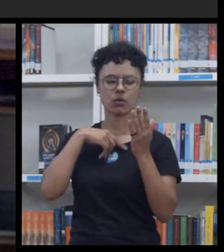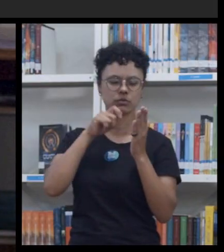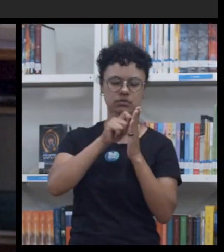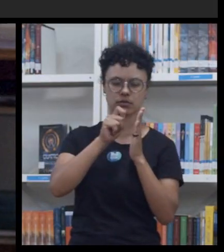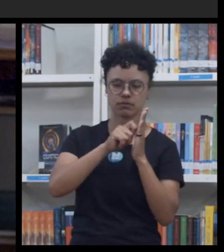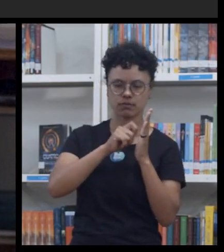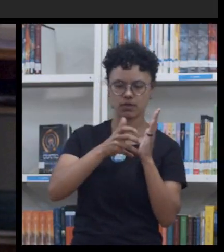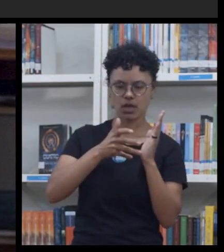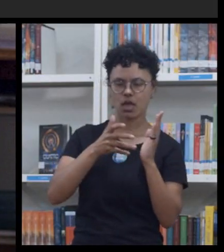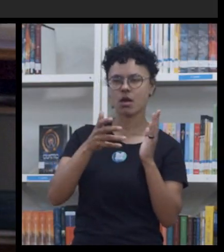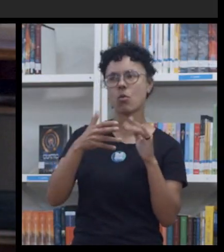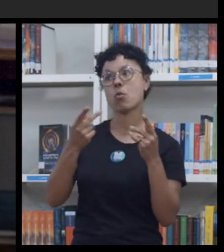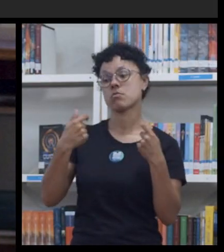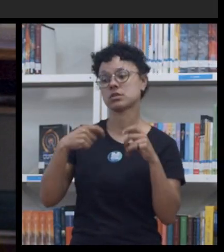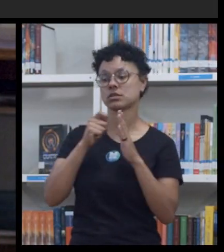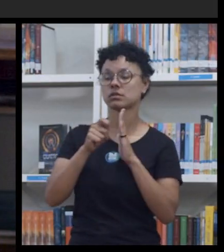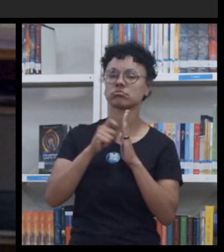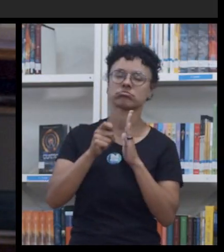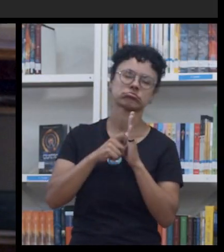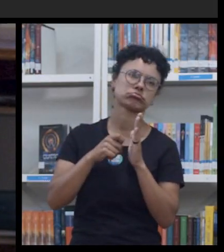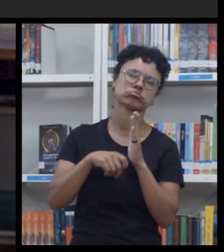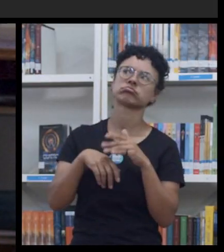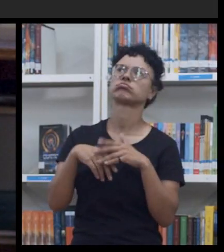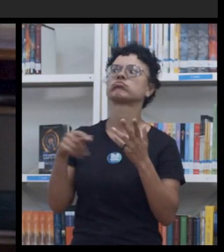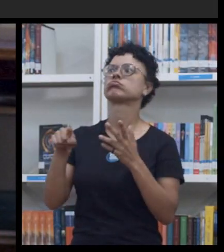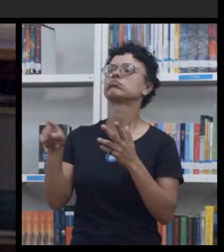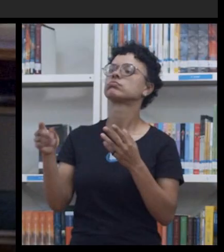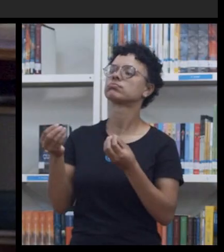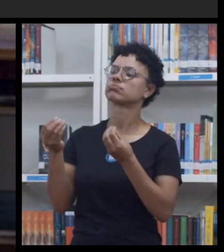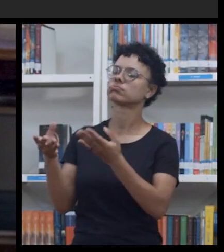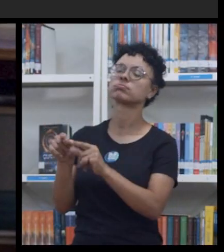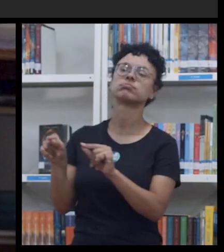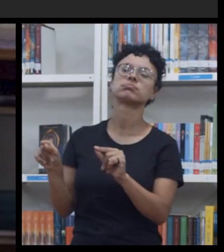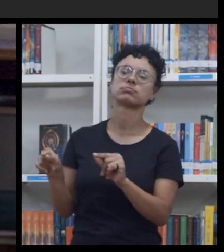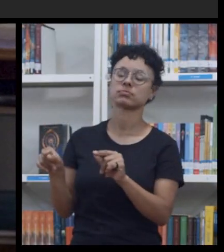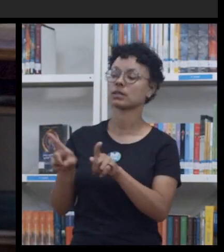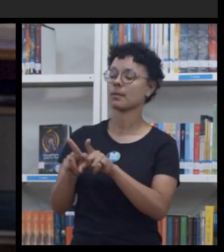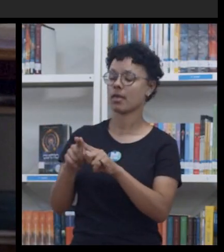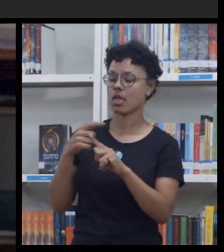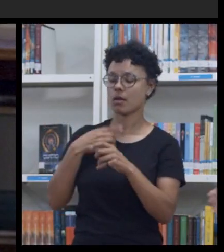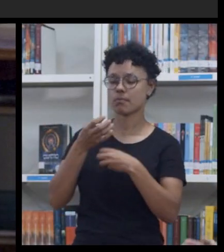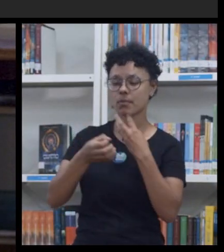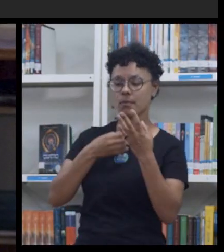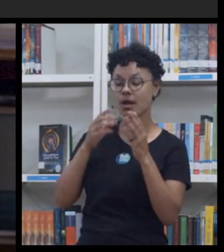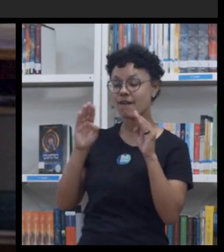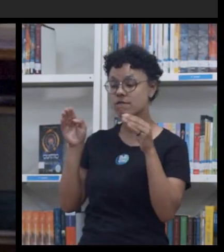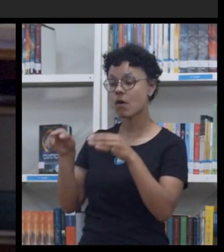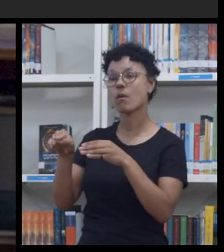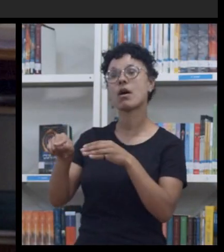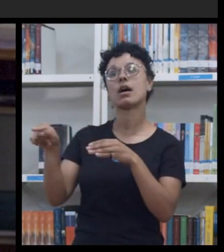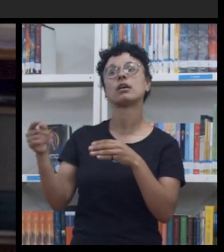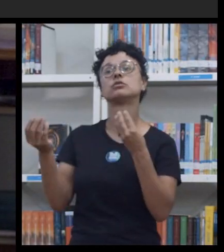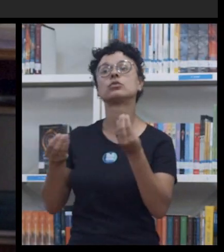quem precisa escrever, quem precisa ouvir, né? O que eu tenho para falar para esse grupo